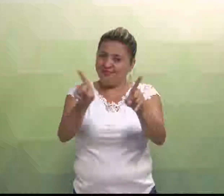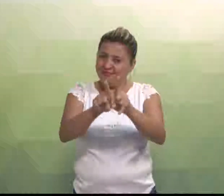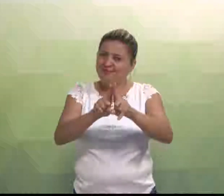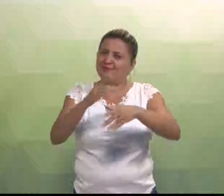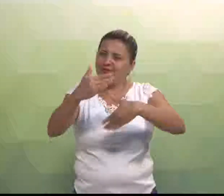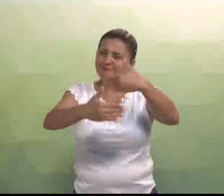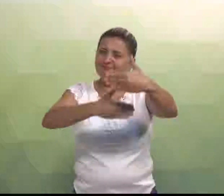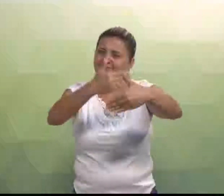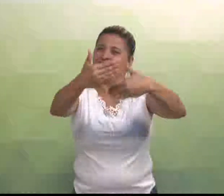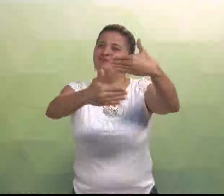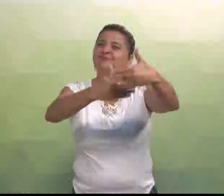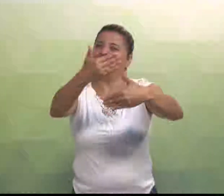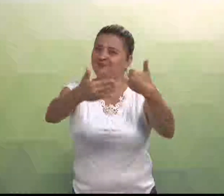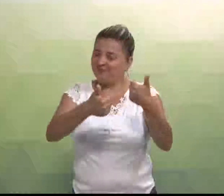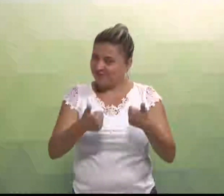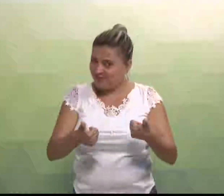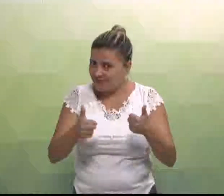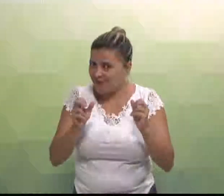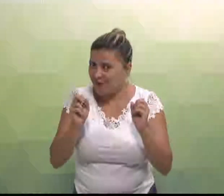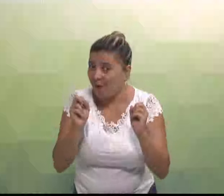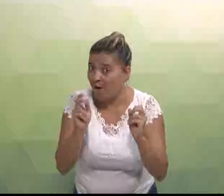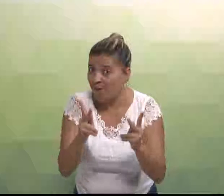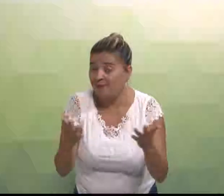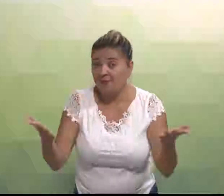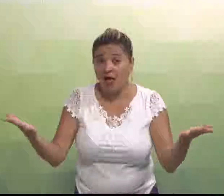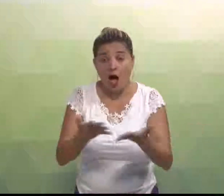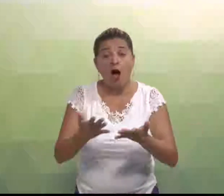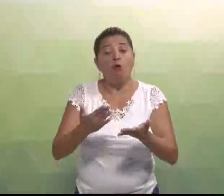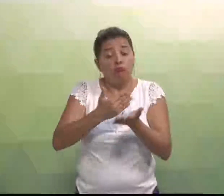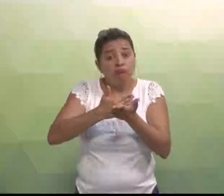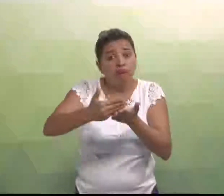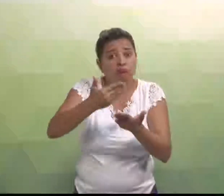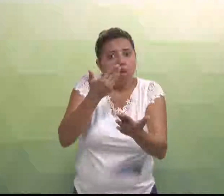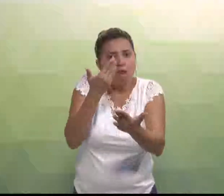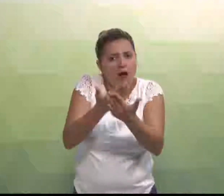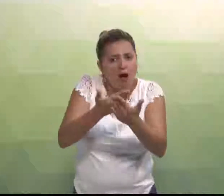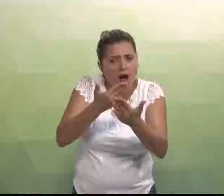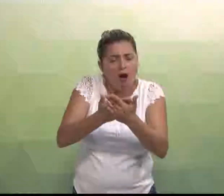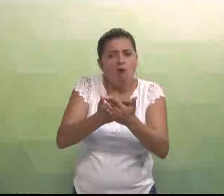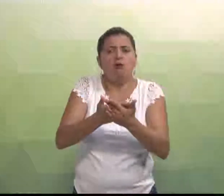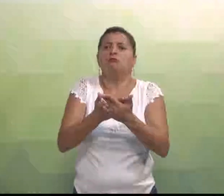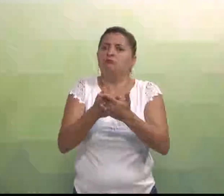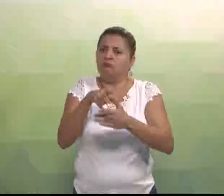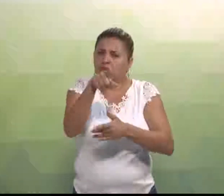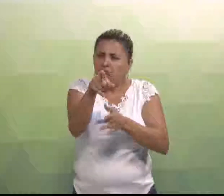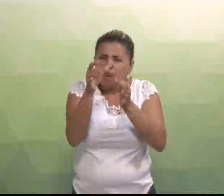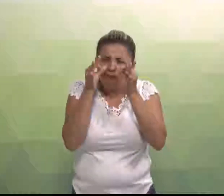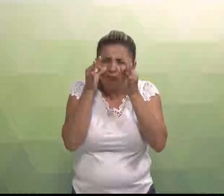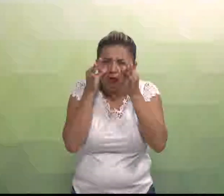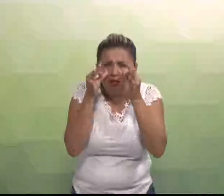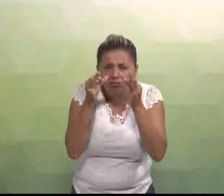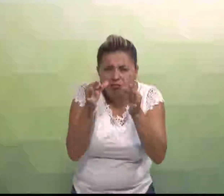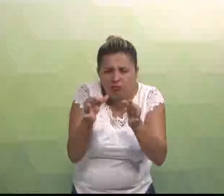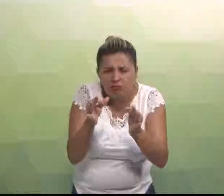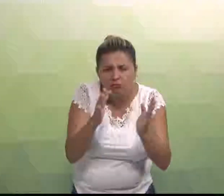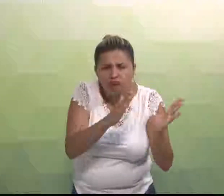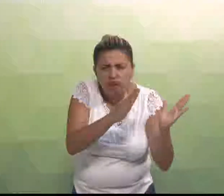contato também é interessante para a nossa evolução, ok? Então, agora nós vamos iniciar a nossa aula e vocês prestem